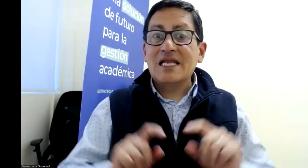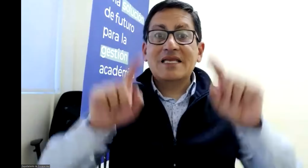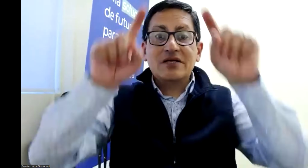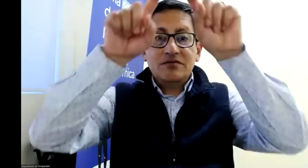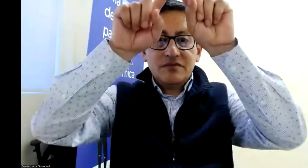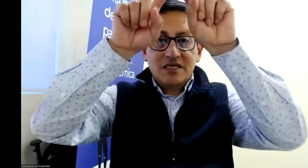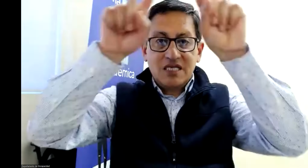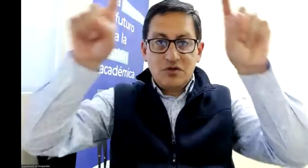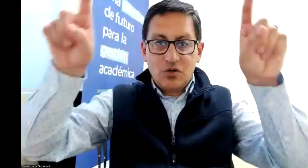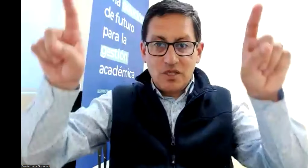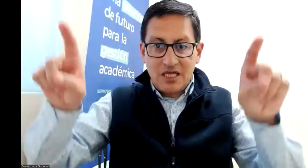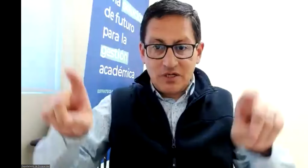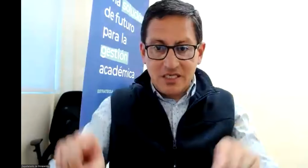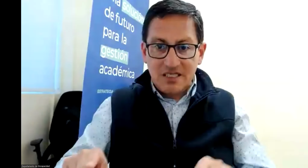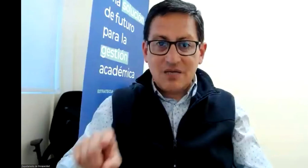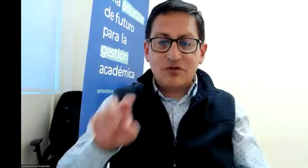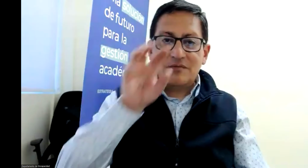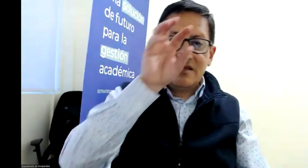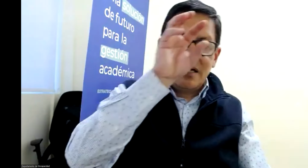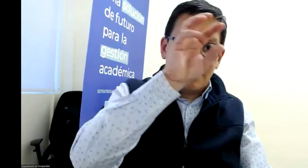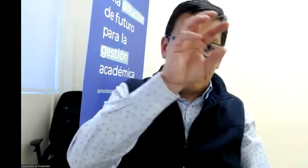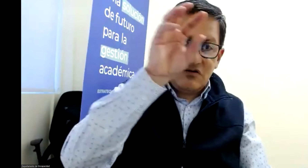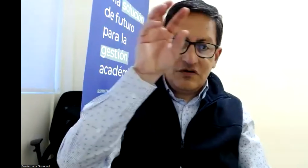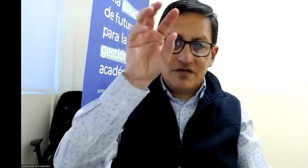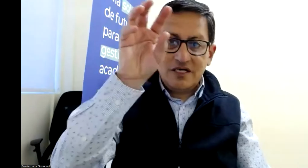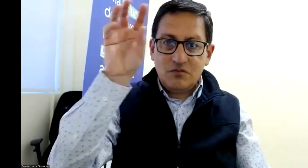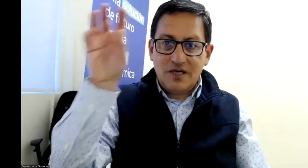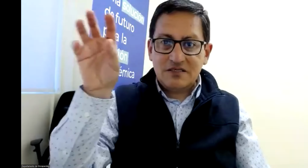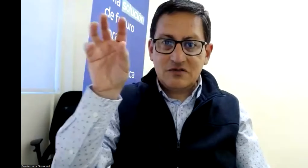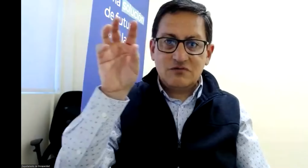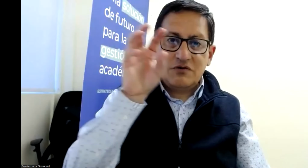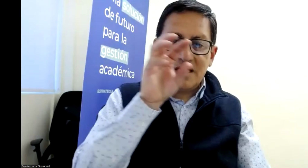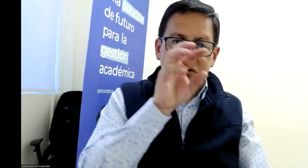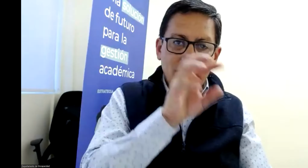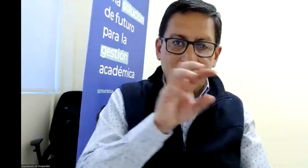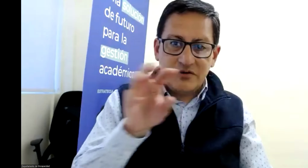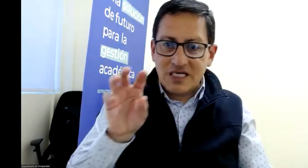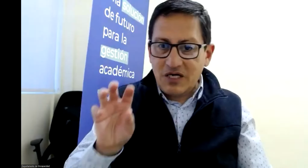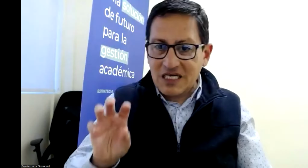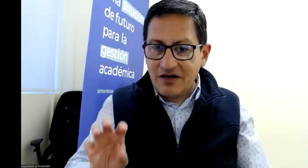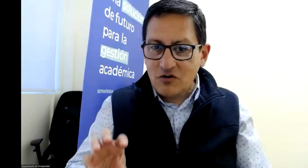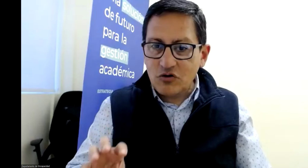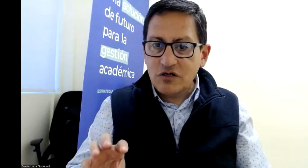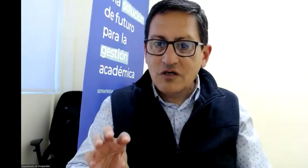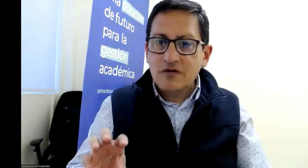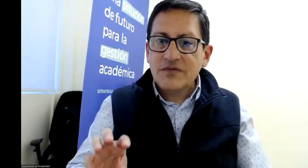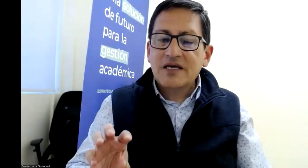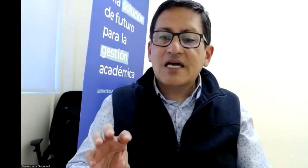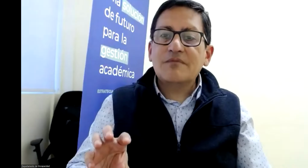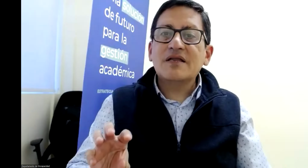calendario que tenemos el cuadradito aquí tenemos el mes de enero febrero marzo vamos bajando abril mayo llegamos aquí abajo con el